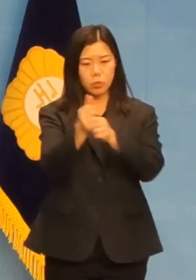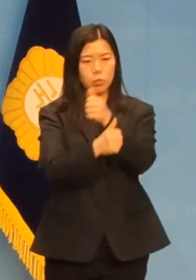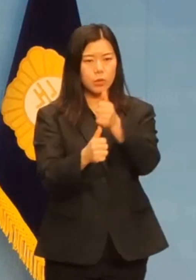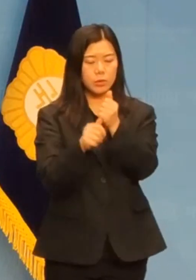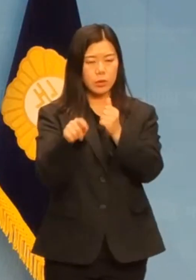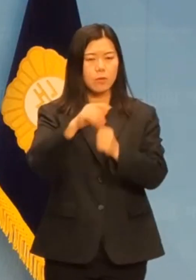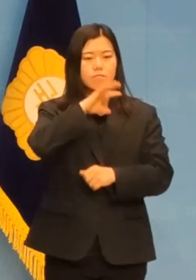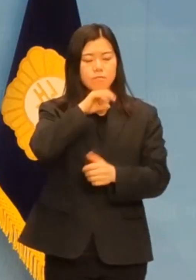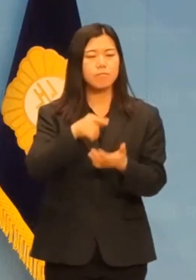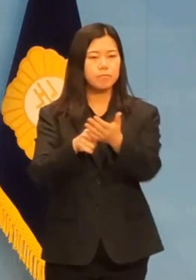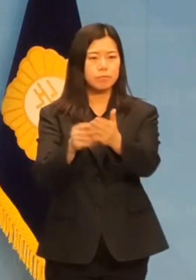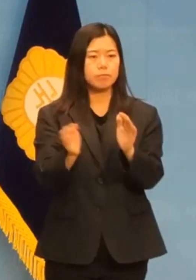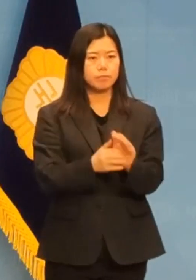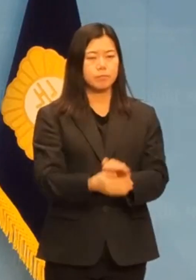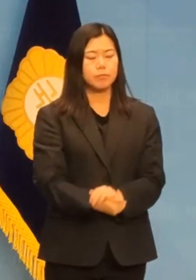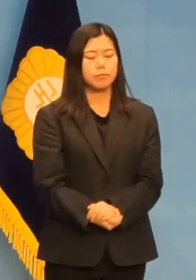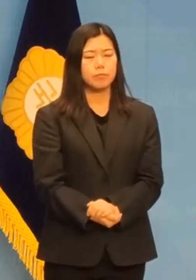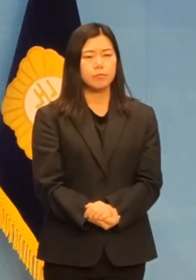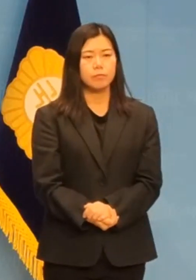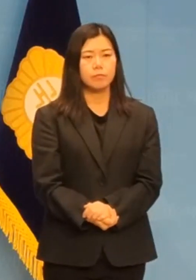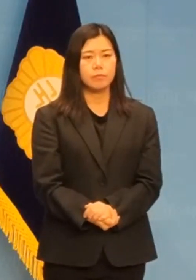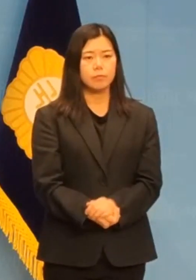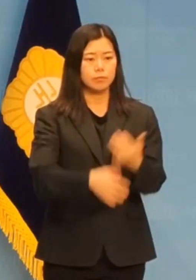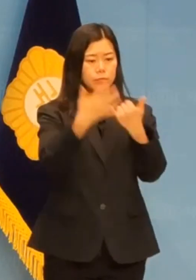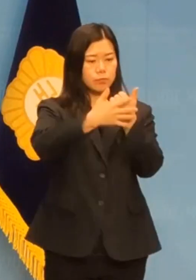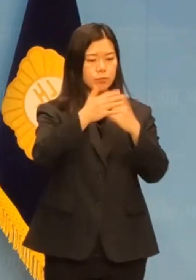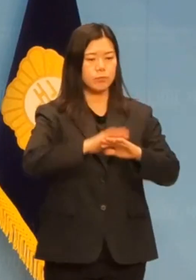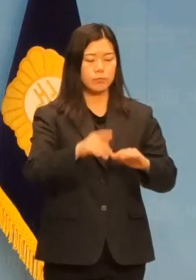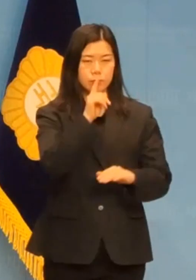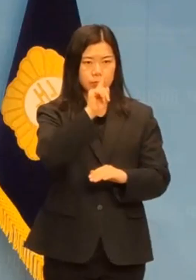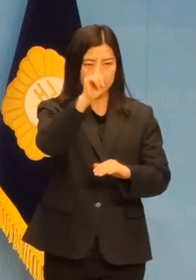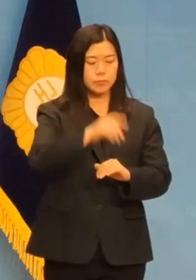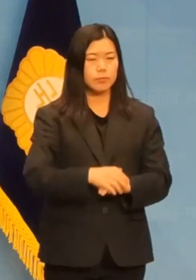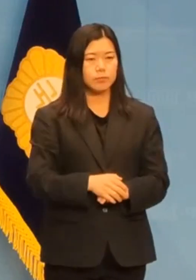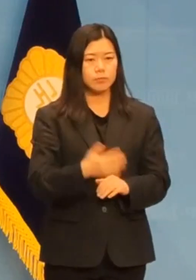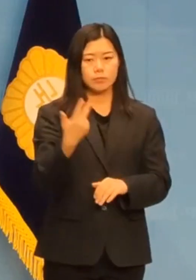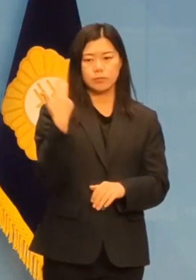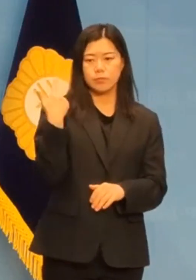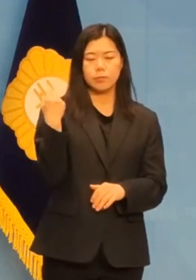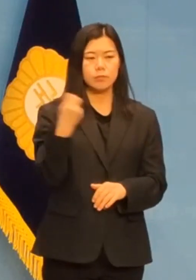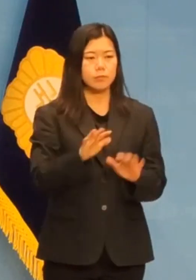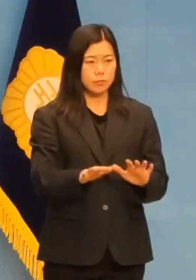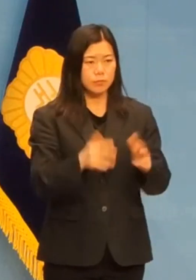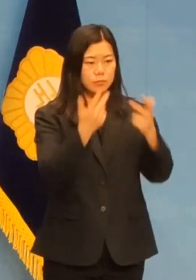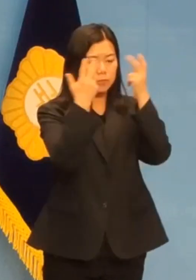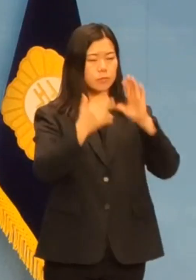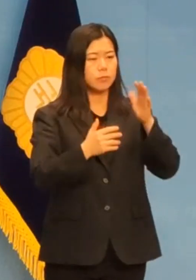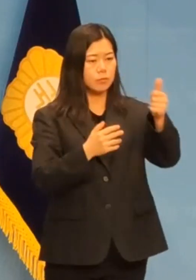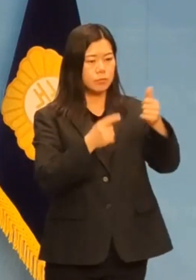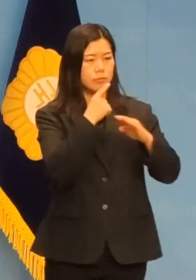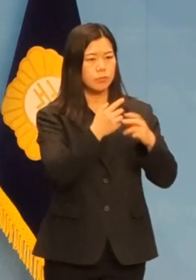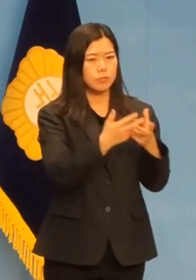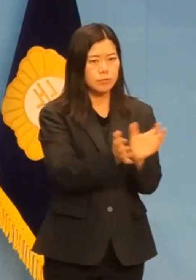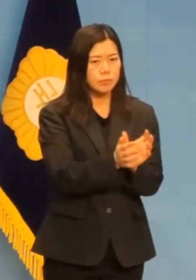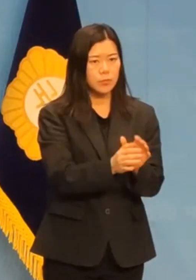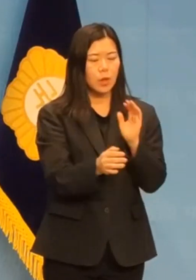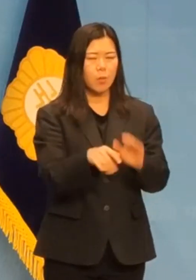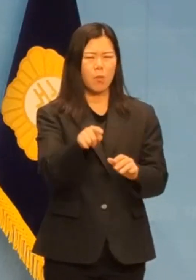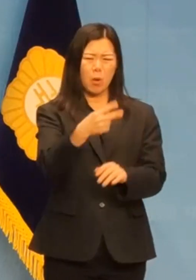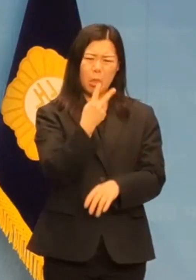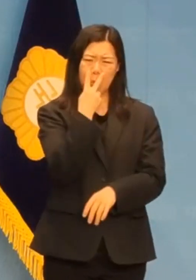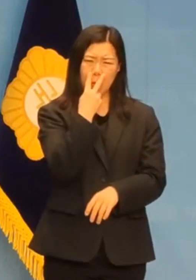방송미디어통신심의위원회에 민원을 제출하였습니다. 유튜브 대응 보고입니다. 지난주에 이어 이재명 대통령과 더불어민주당이 사이비